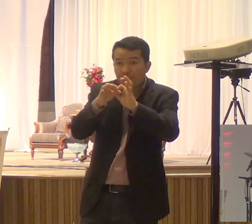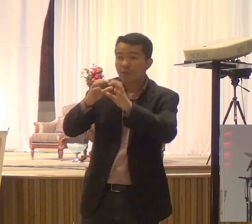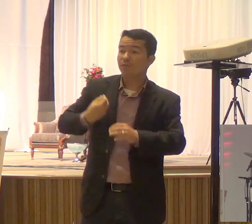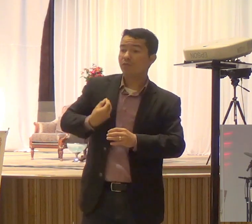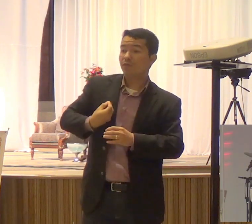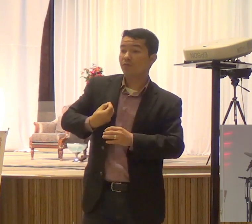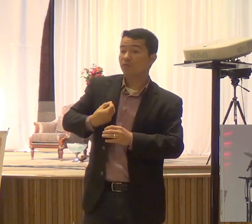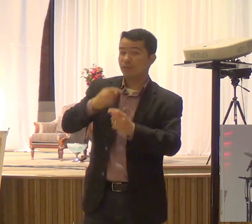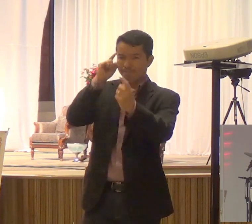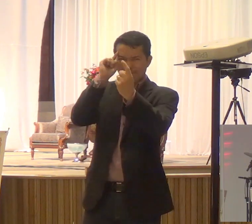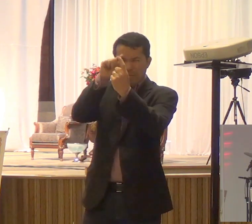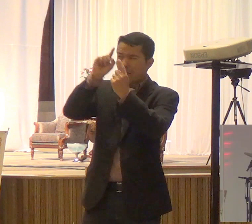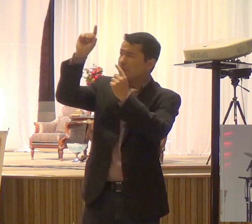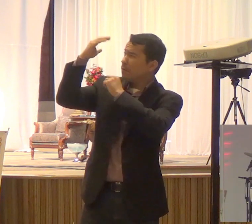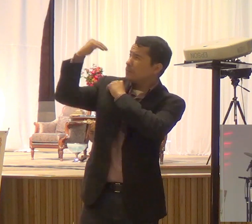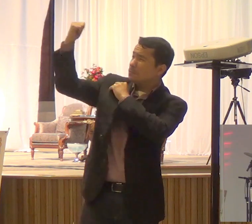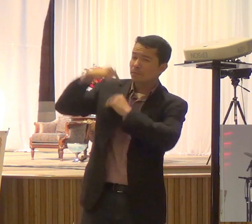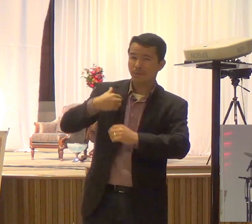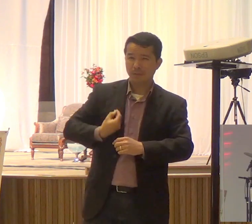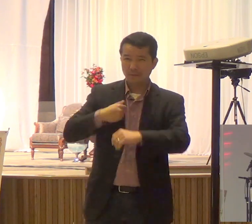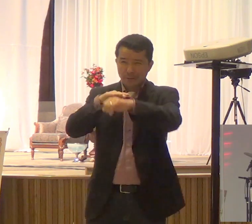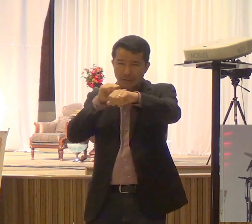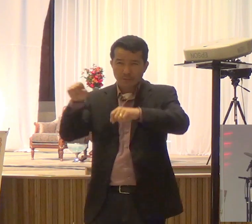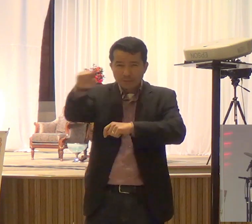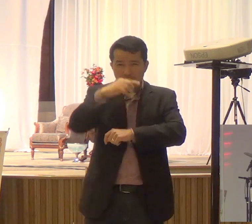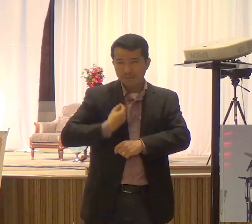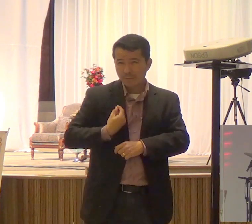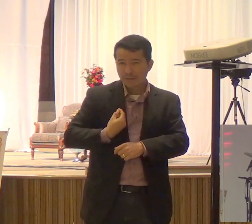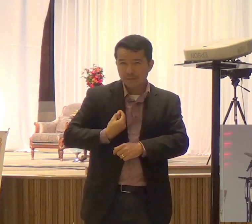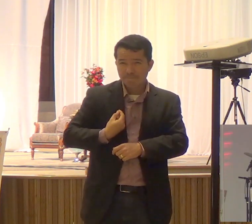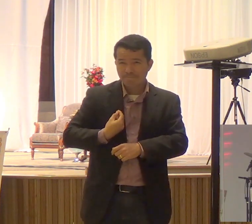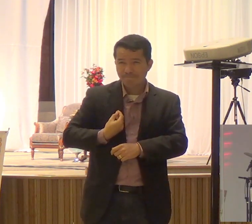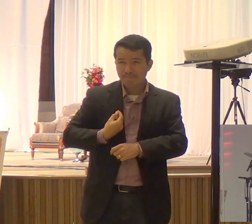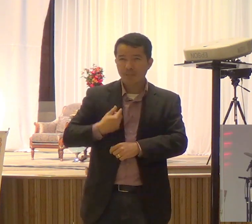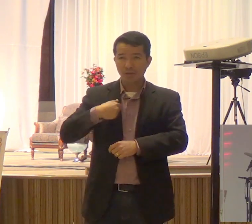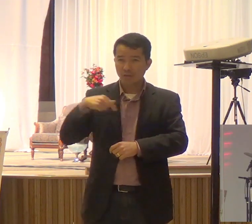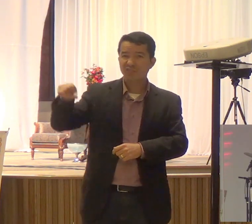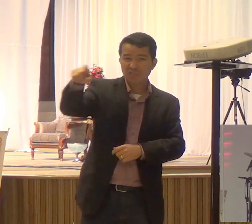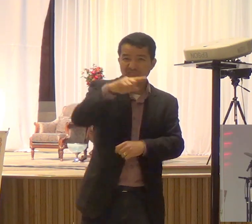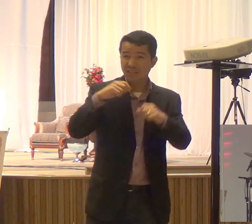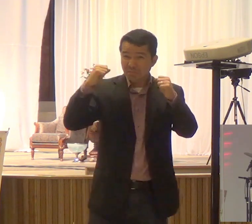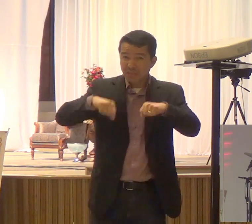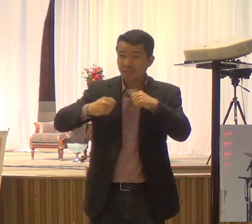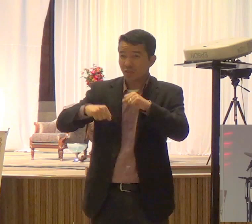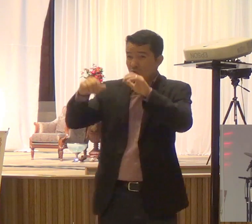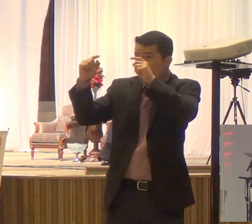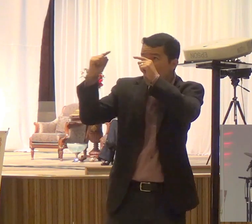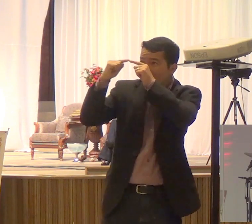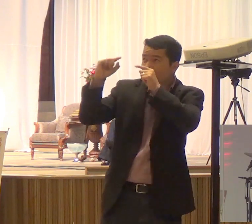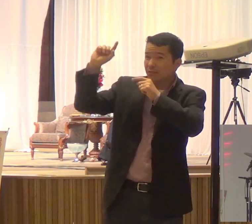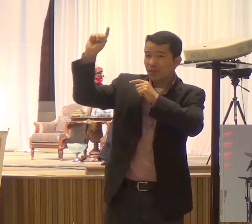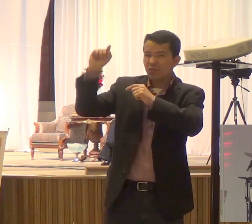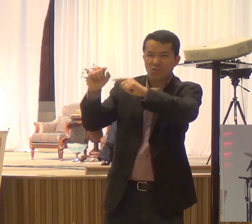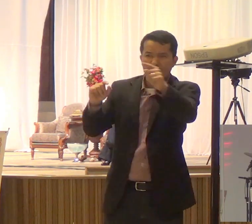propósito para o qual eu fui chamado. Eu não preciso ser nada mais do que aquilo que Deus me chamou para ser.